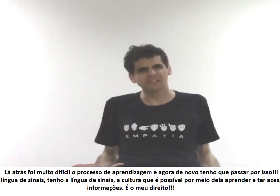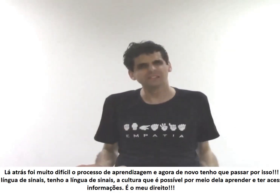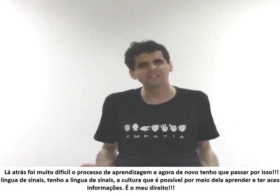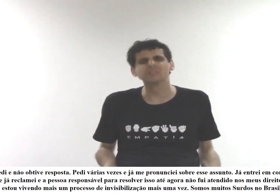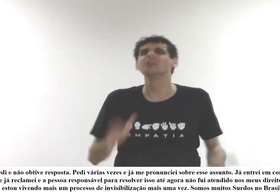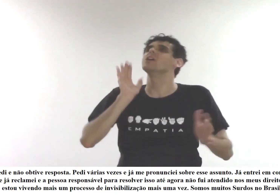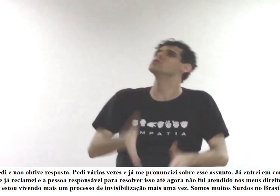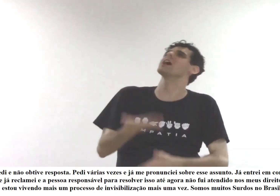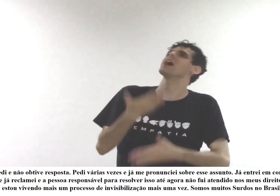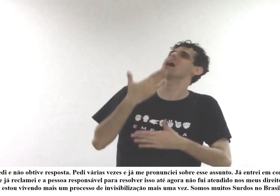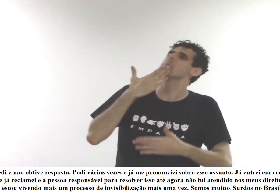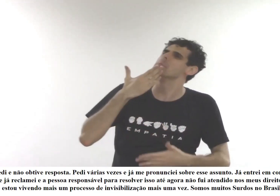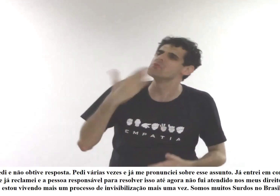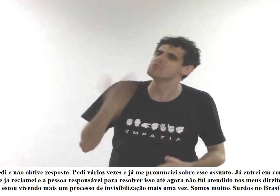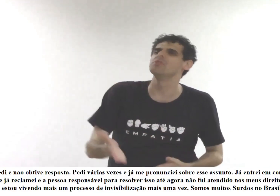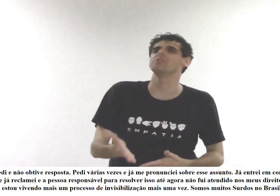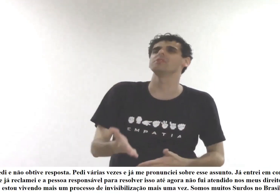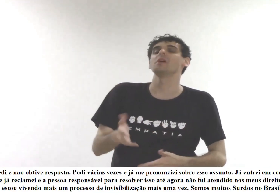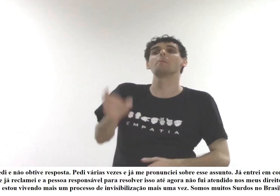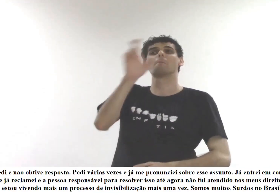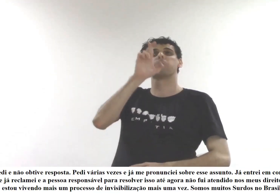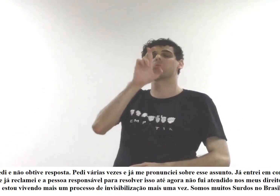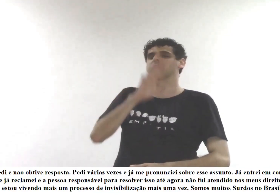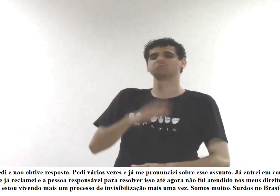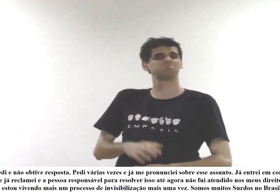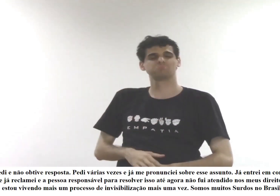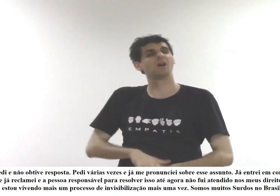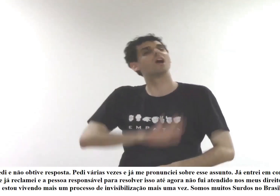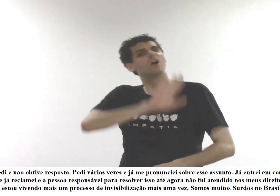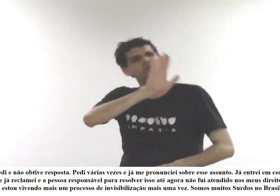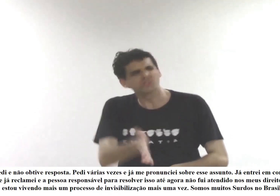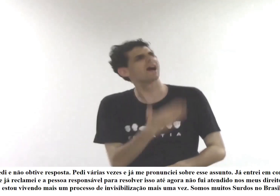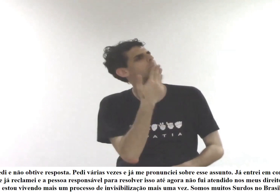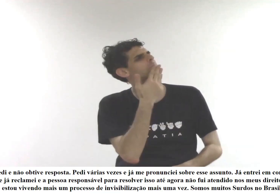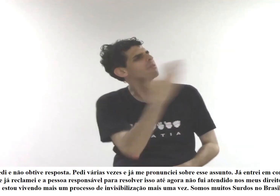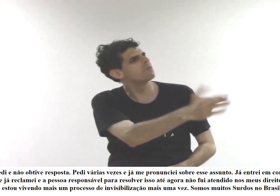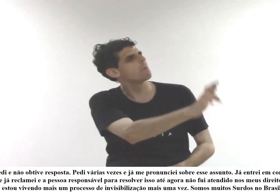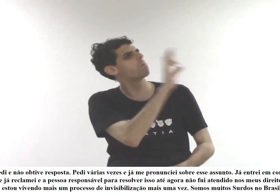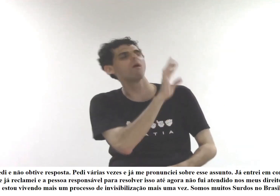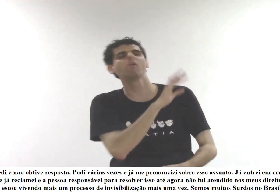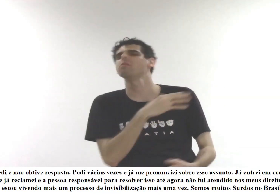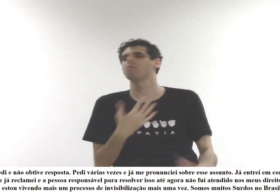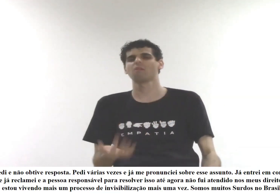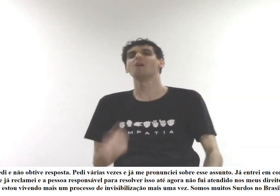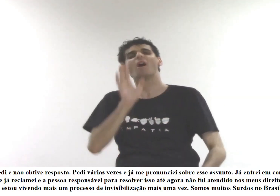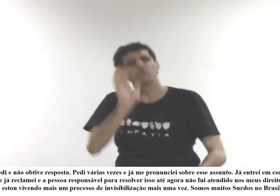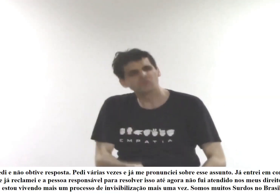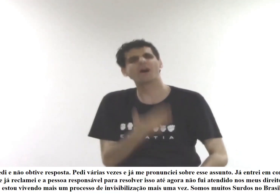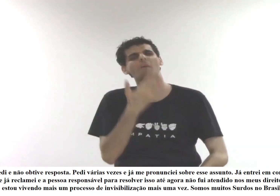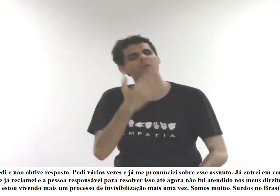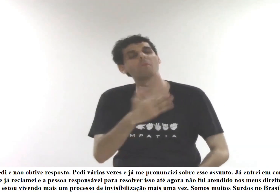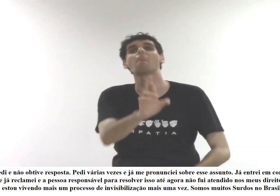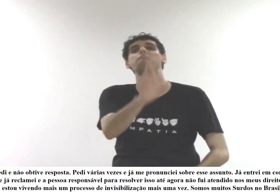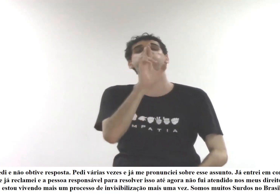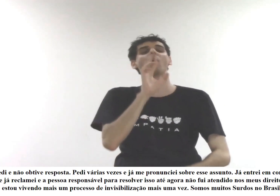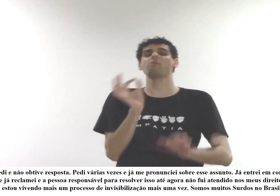direito. Eu já pedi, não obtive resposta. Pedi várias vezes. Eu